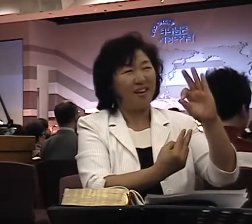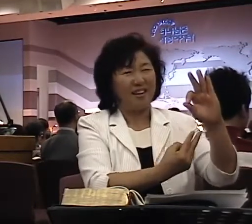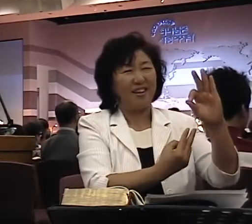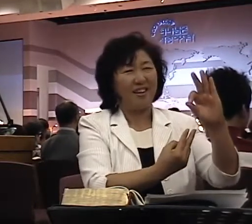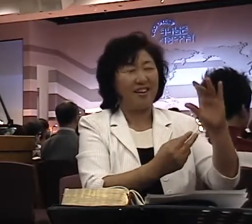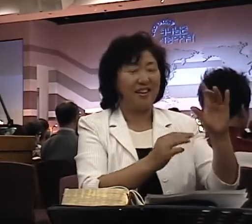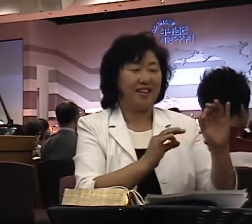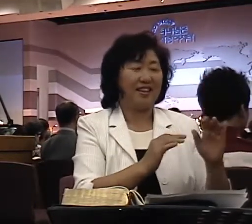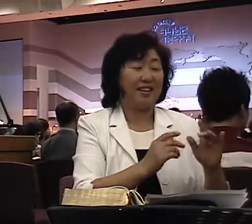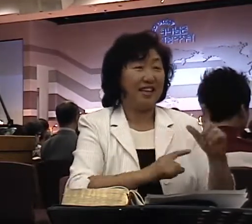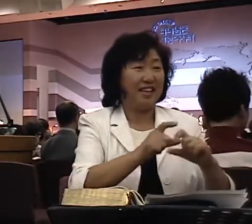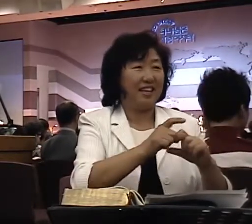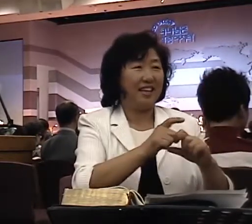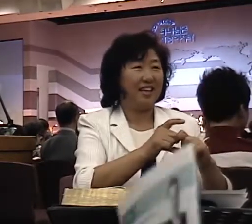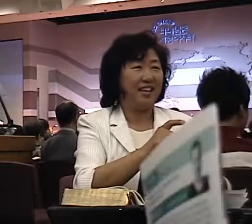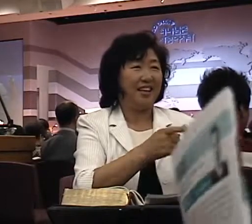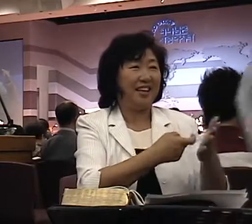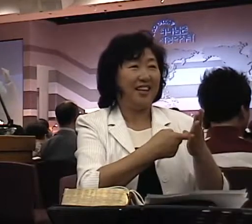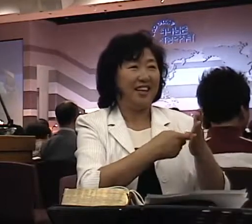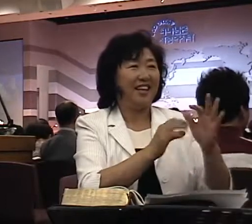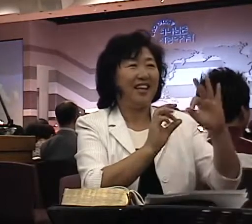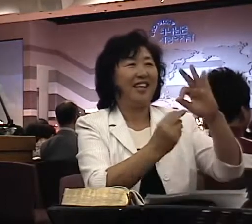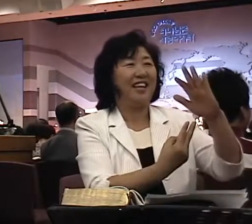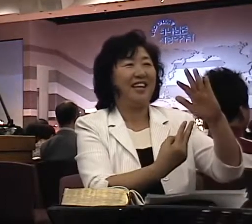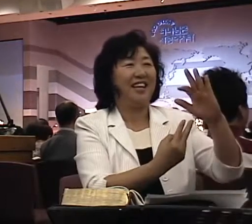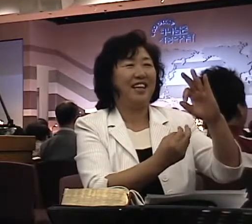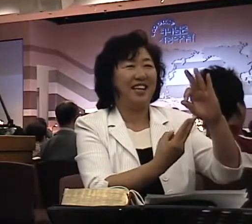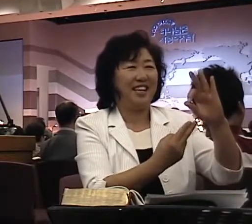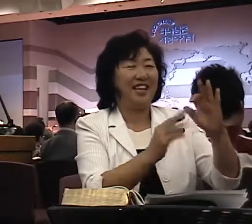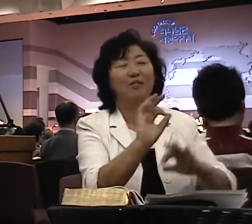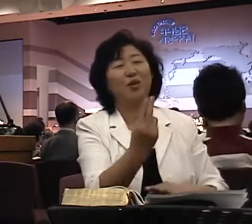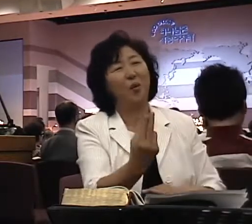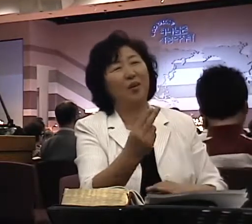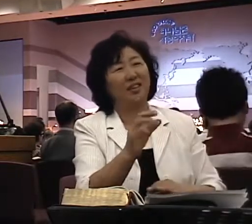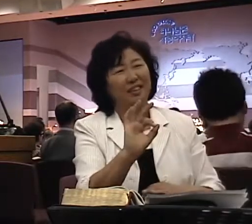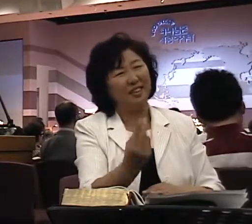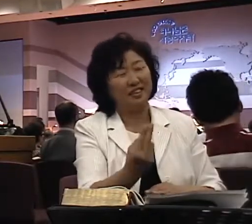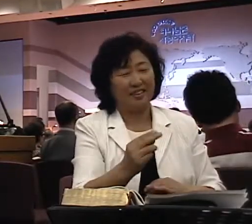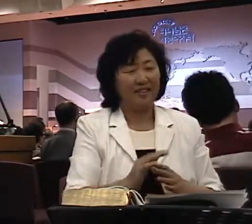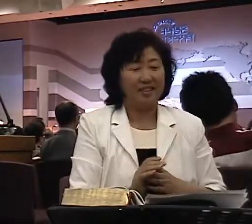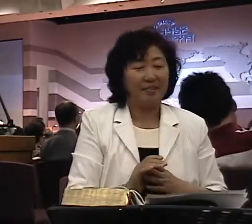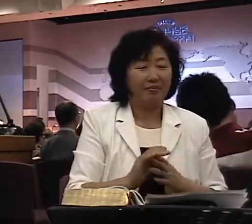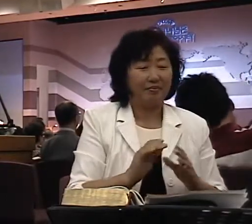더 이상 우리는 버틸 수 없다, 이렇게 소극적으로 생각하기 때문에 무너지더라.